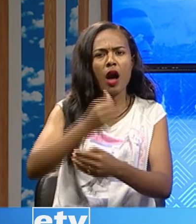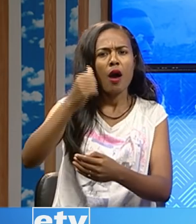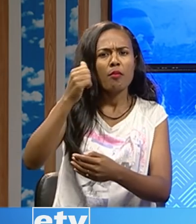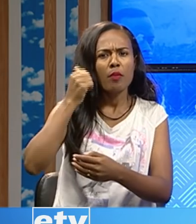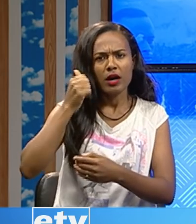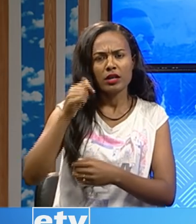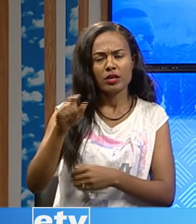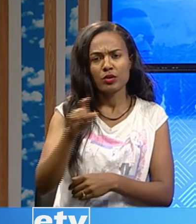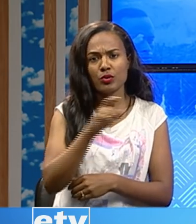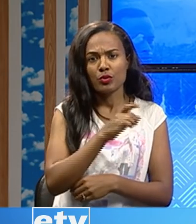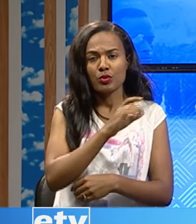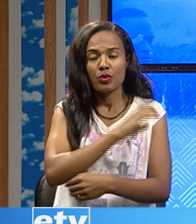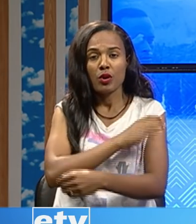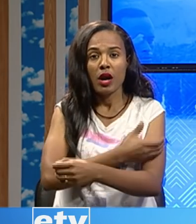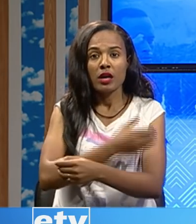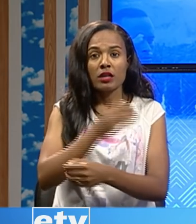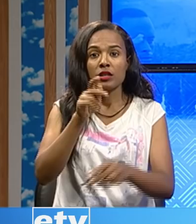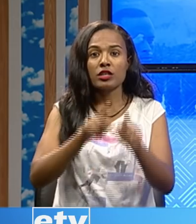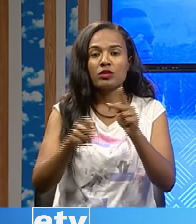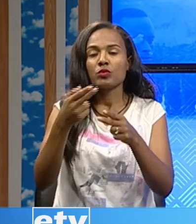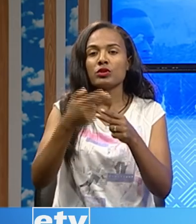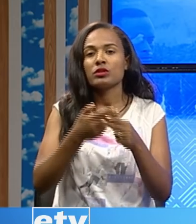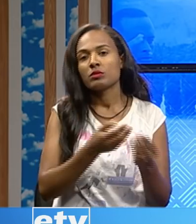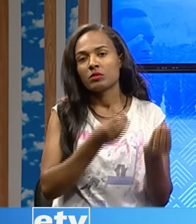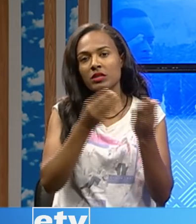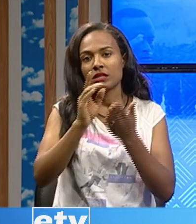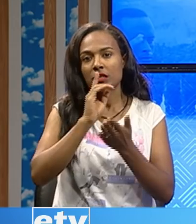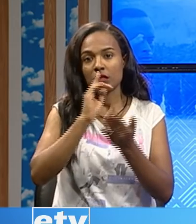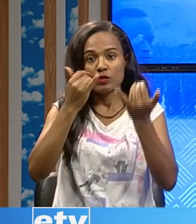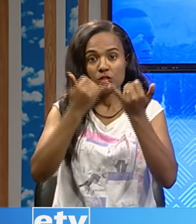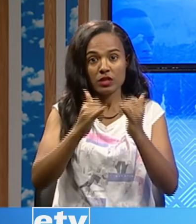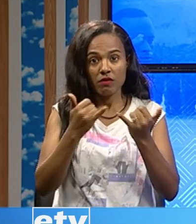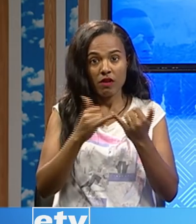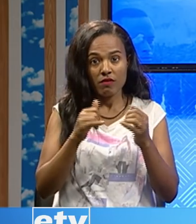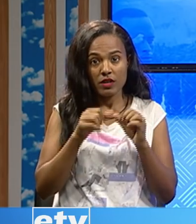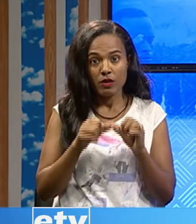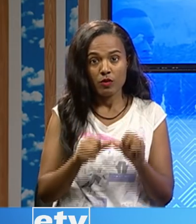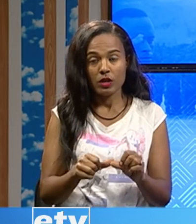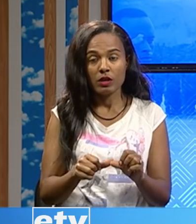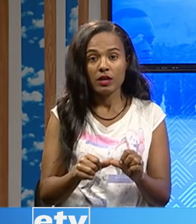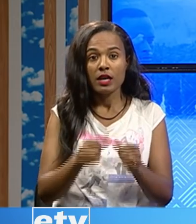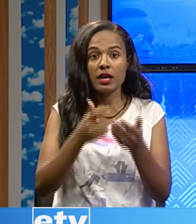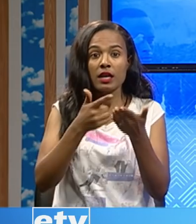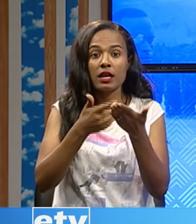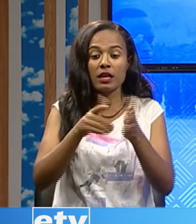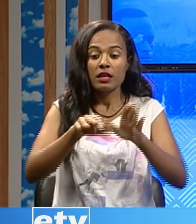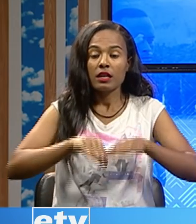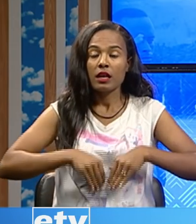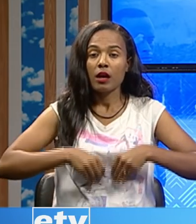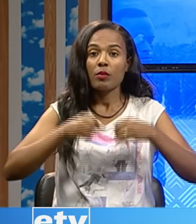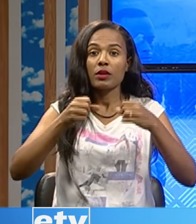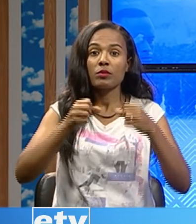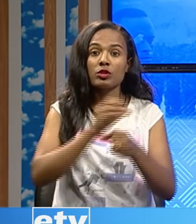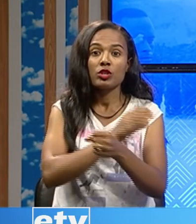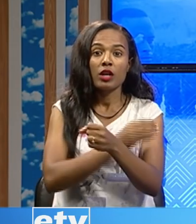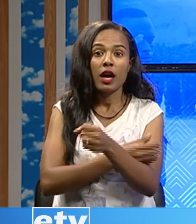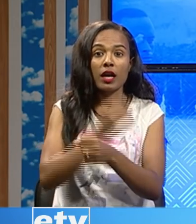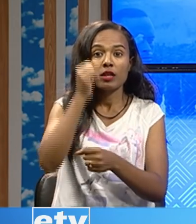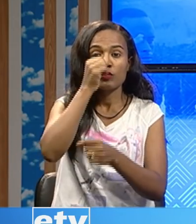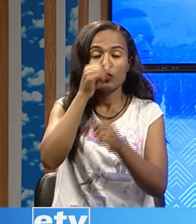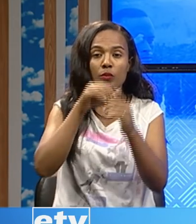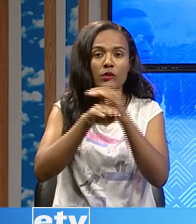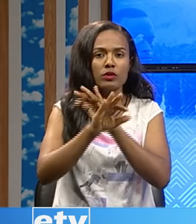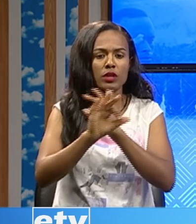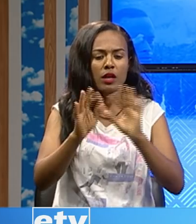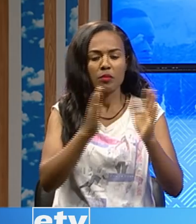የሆነው ኃይል ነው ለህዝቦች ስም እየሰጠ ሲከፋፈል ነበር። ይሄን ሊቀበል የሚችል ኃይል ኢትዮጵያ ውስጥ የለም።